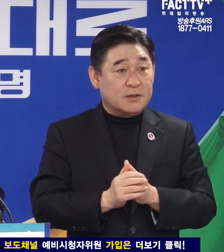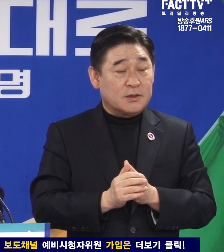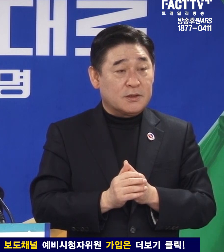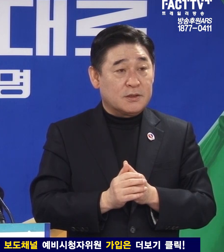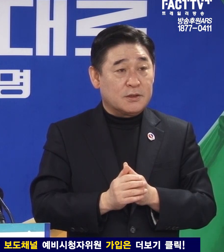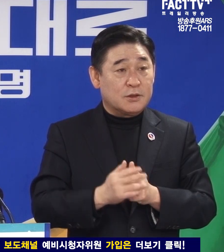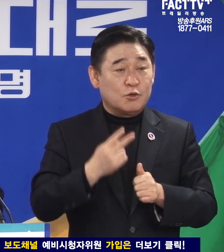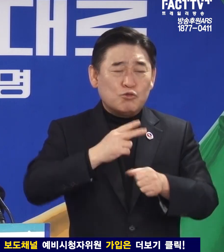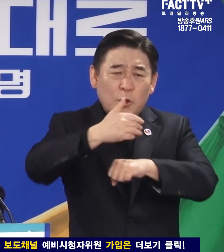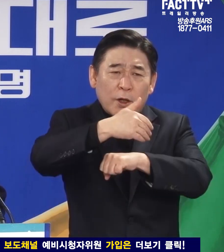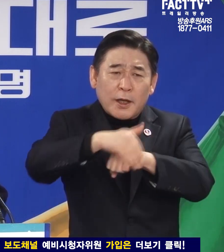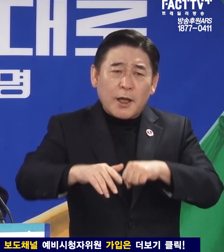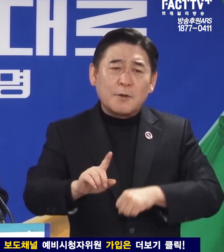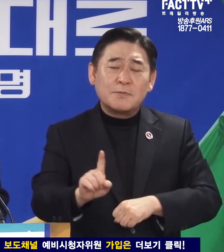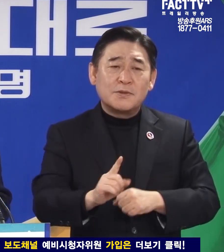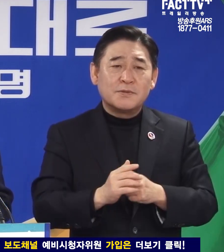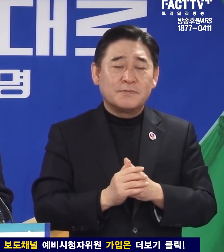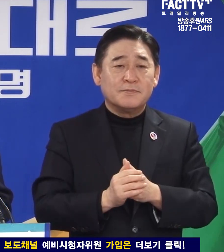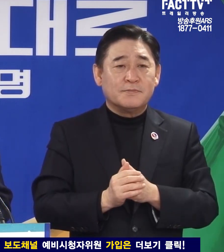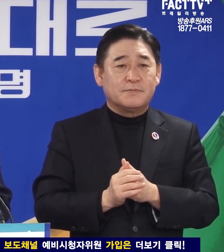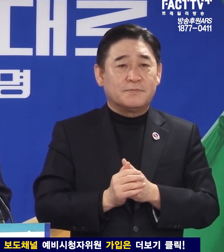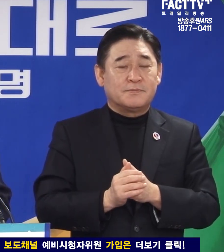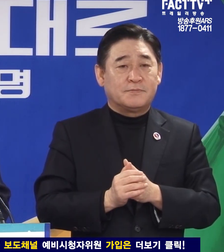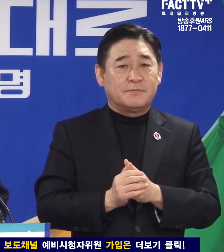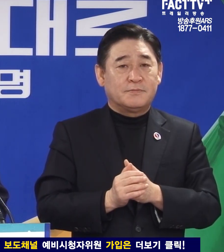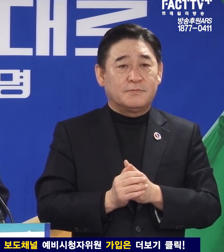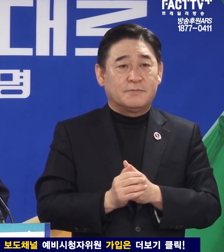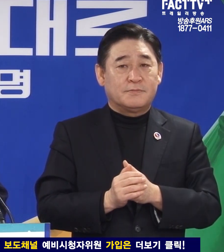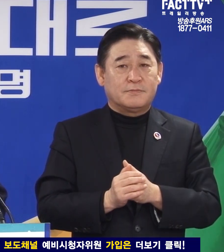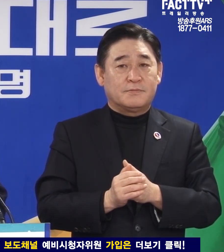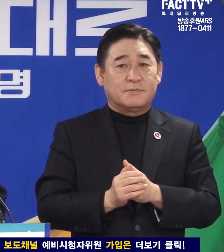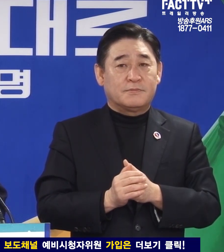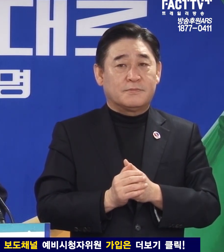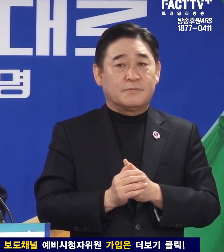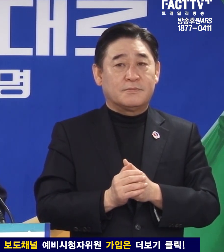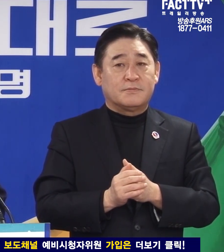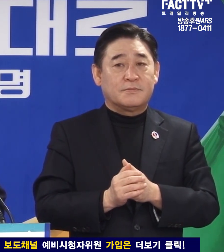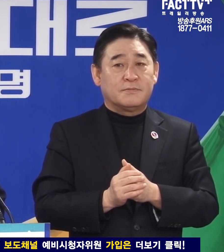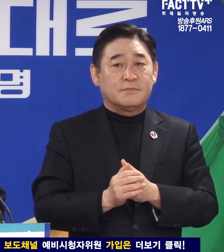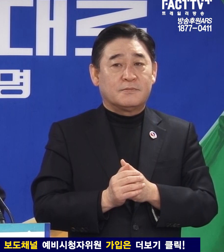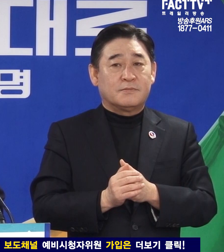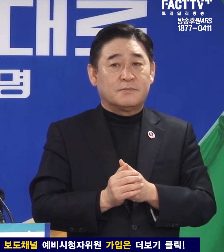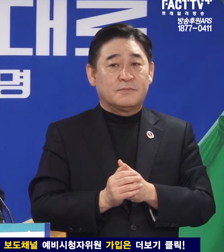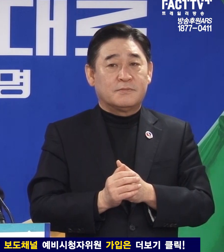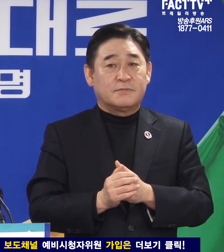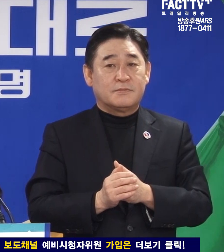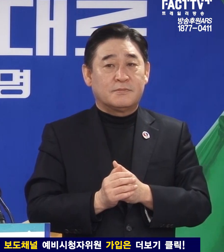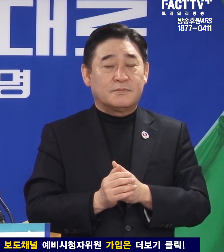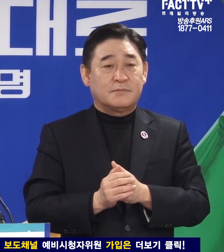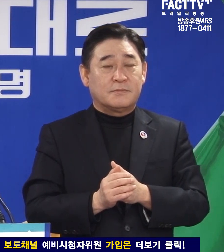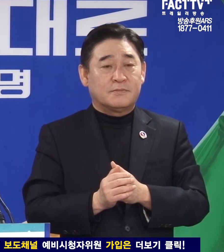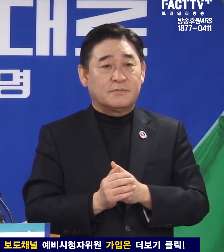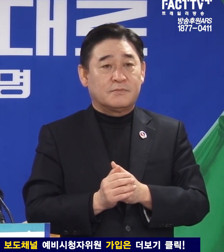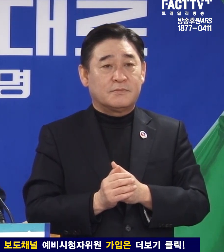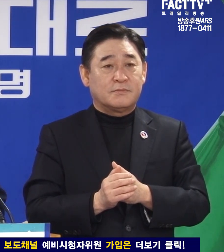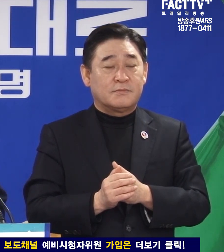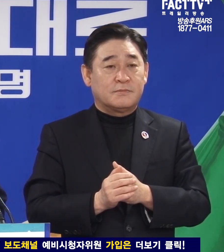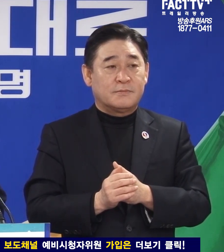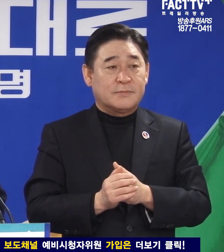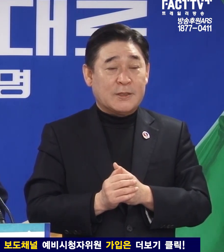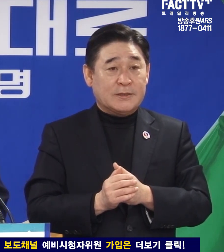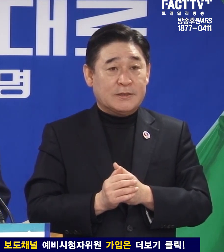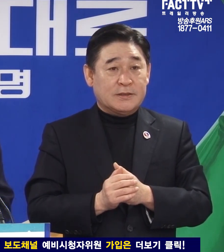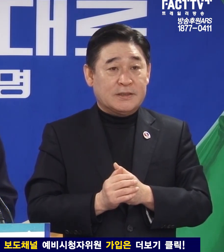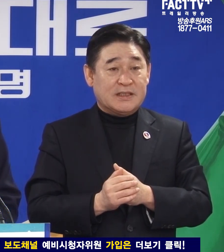임하는 후보의 전략 같은 게 있을까요? 지금 제가 이제 우리가